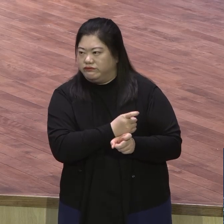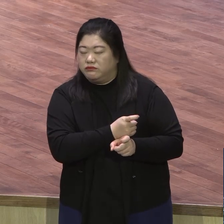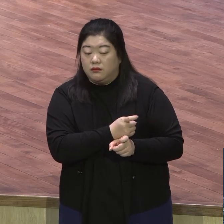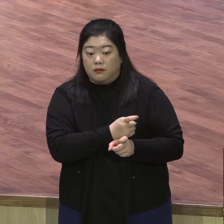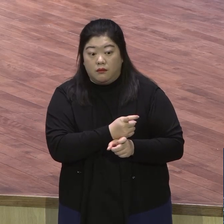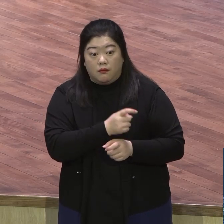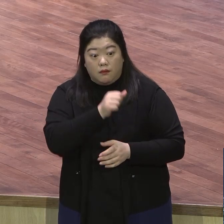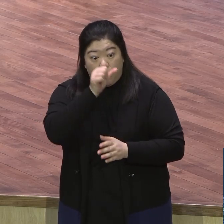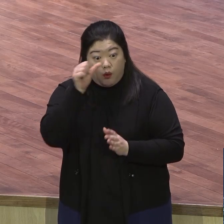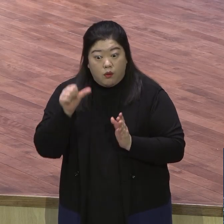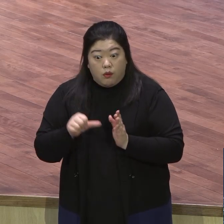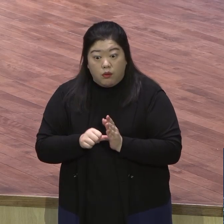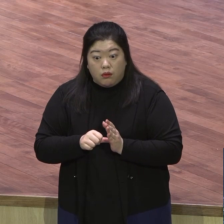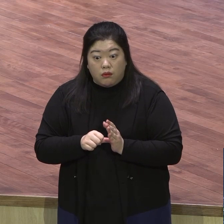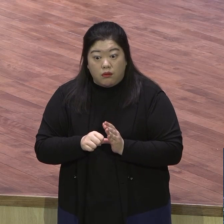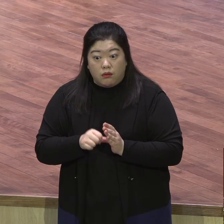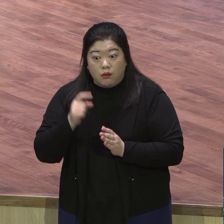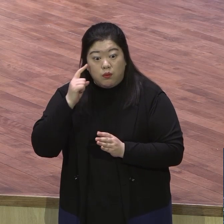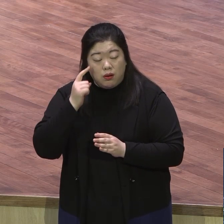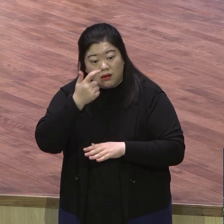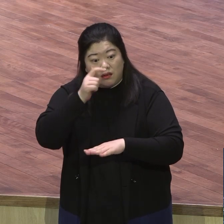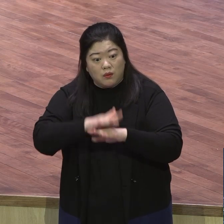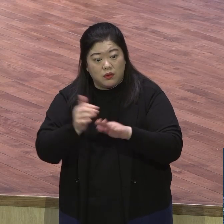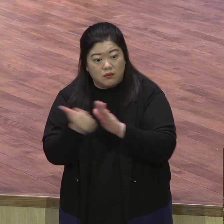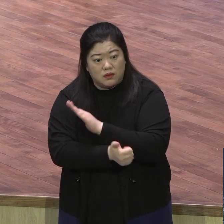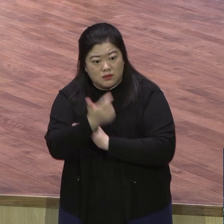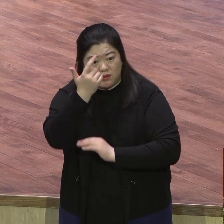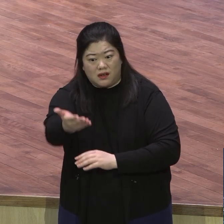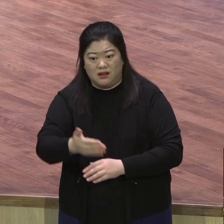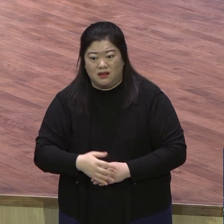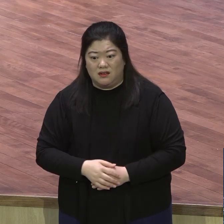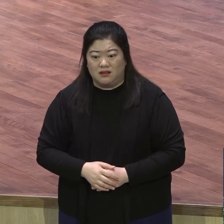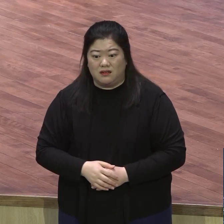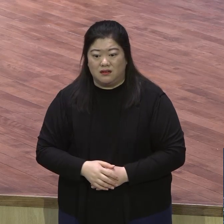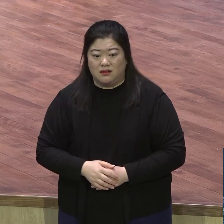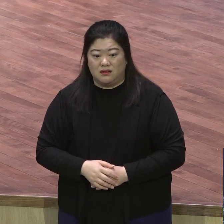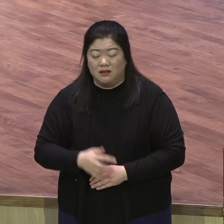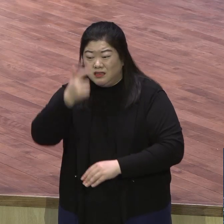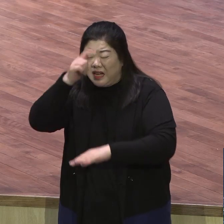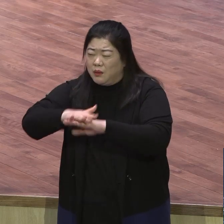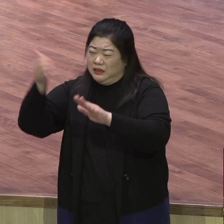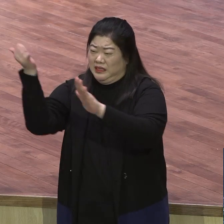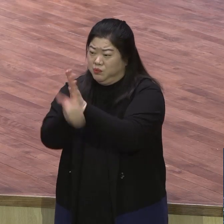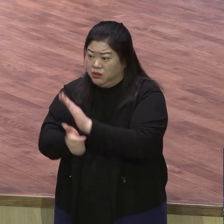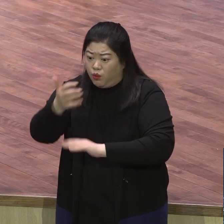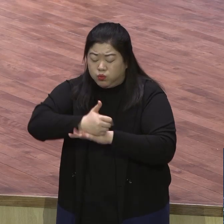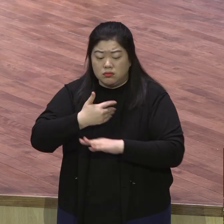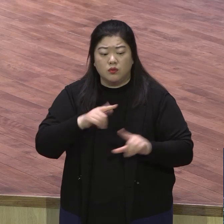평생 평생 예배 실패 평생 예배 실패 하면 뭐가 남겼어요.